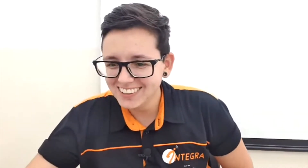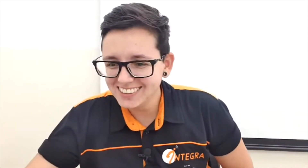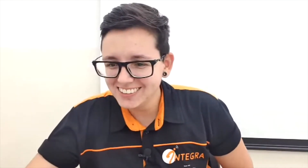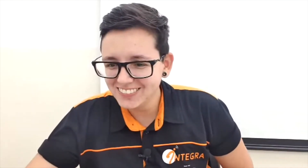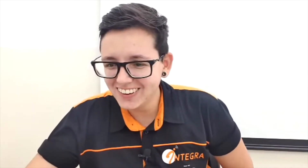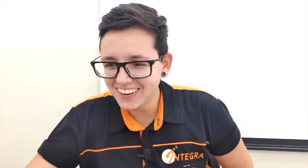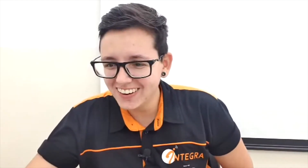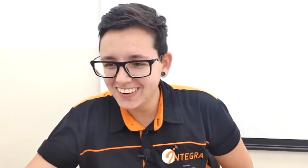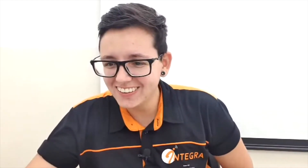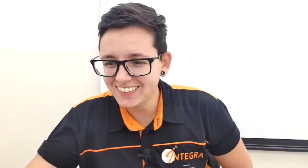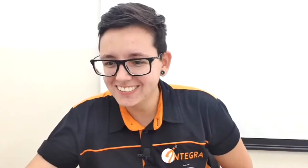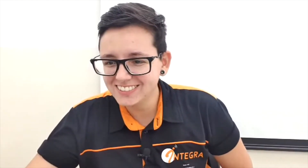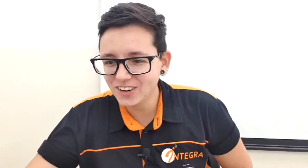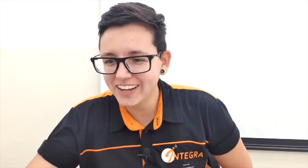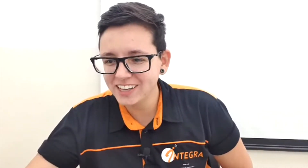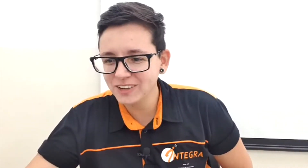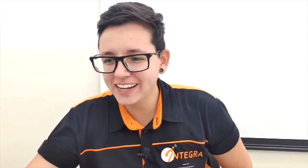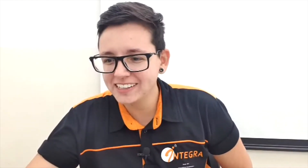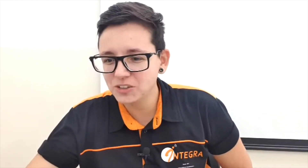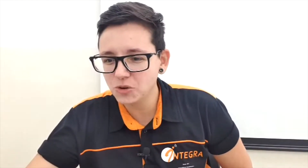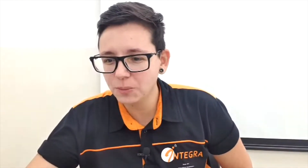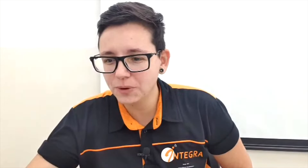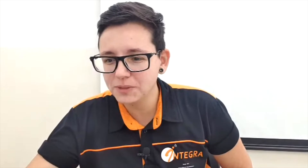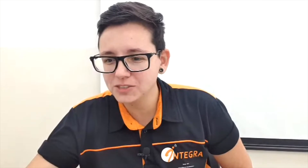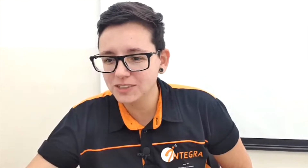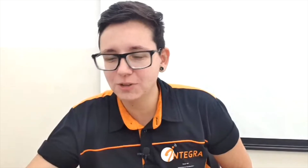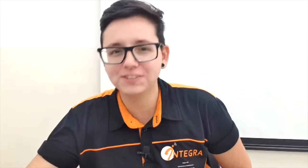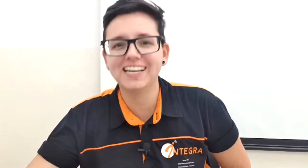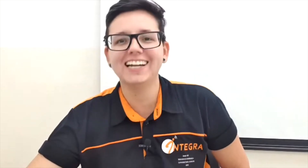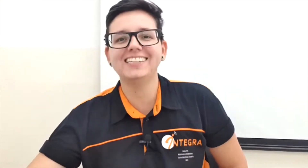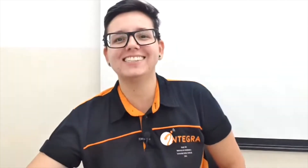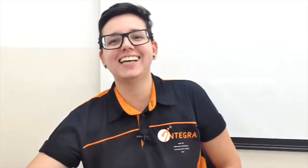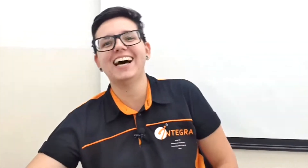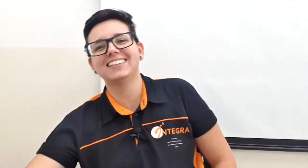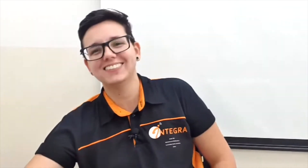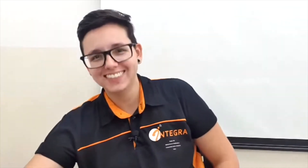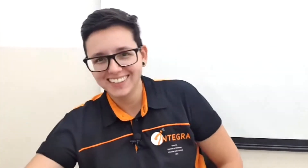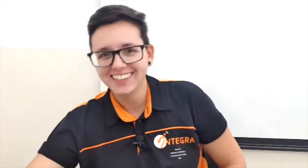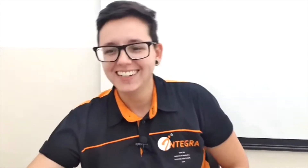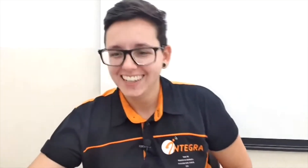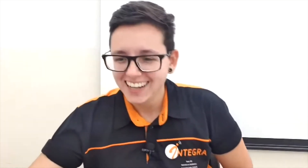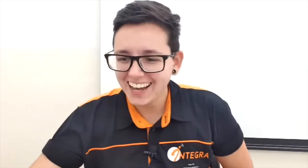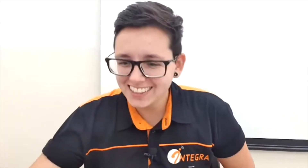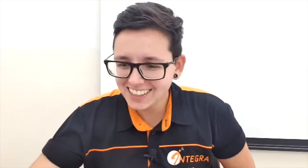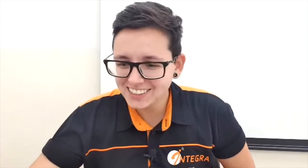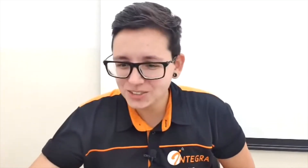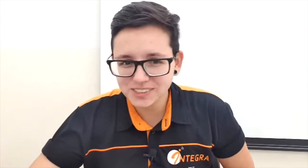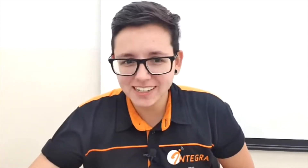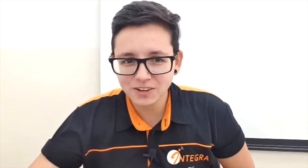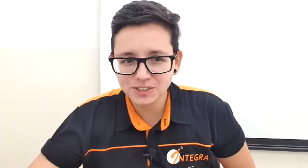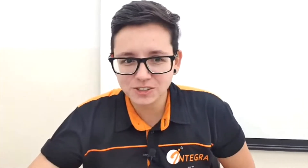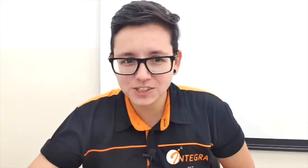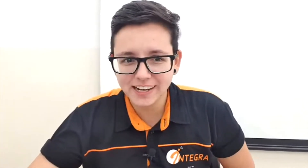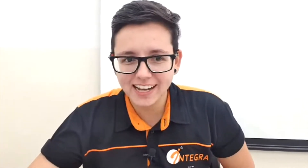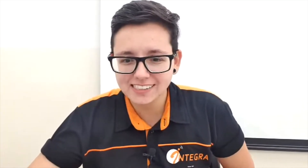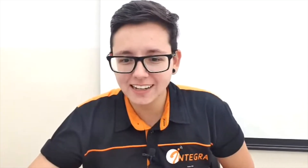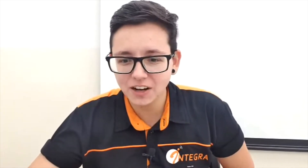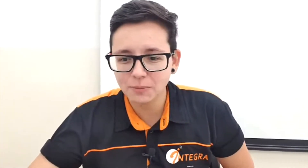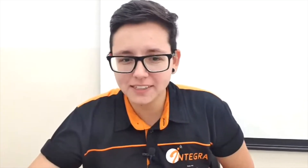Muito bom! Tô rindo ainda do compromisso não oficializado. É, gente, eu não sei de onde que eu tirei essa não, mas